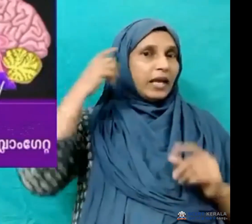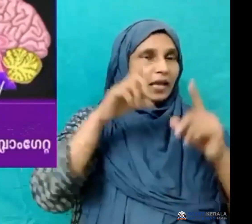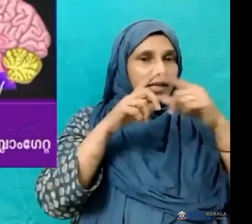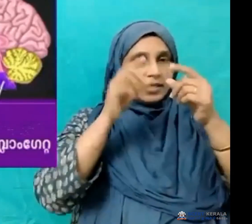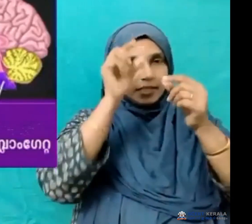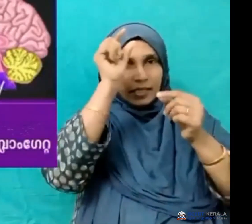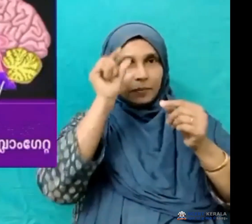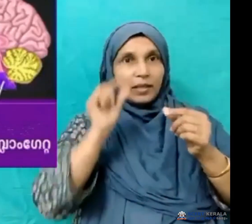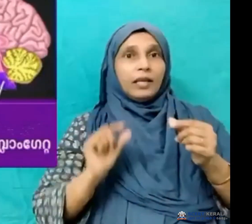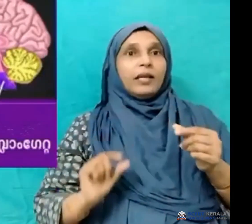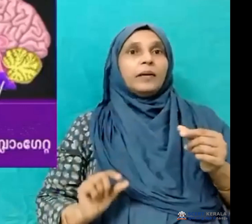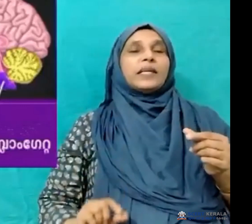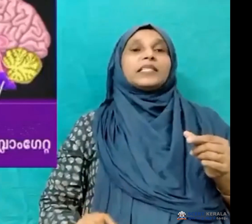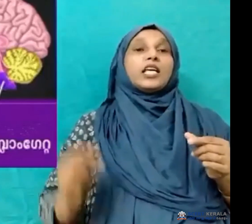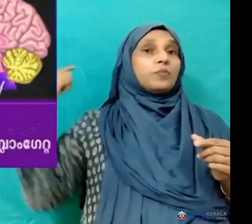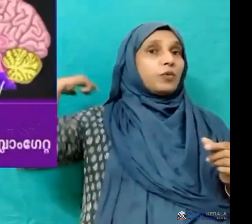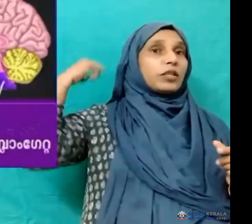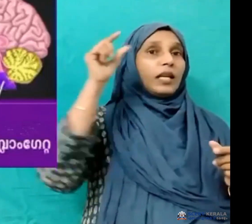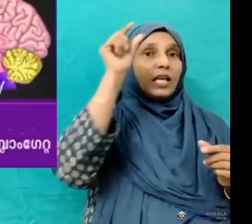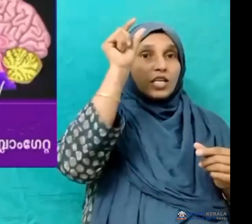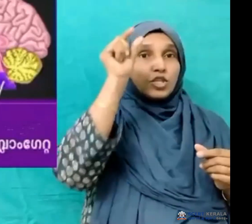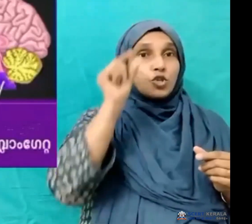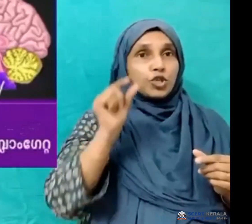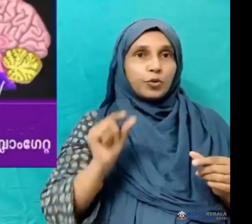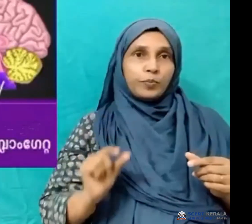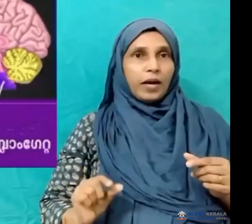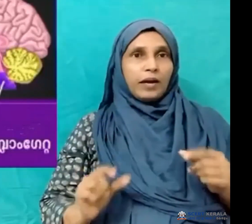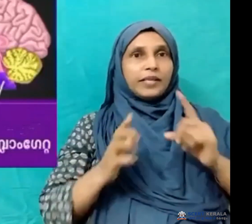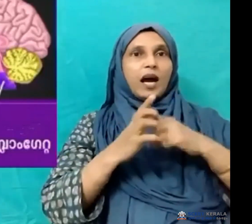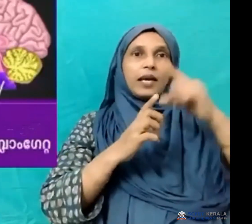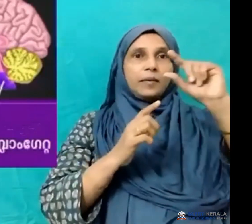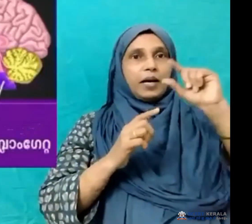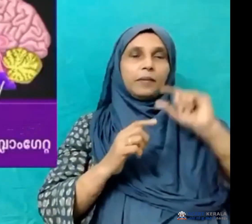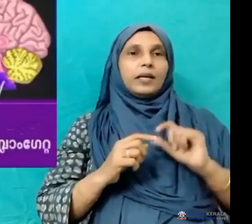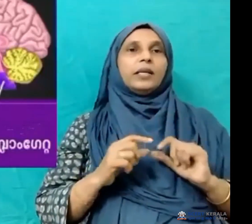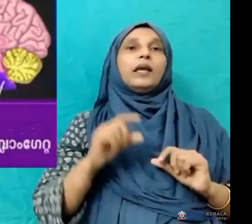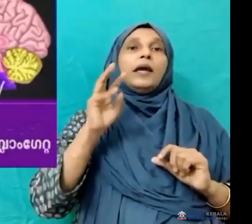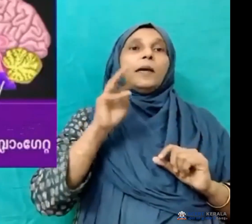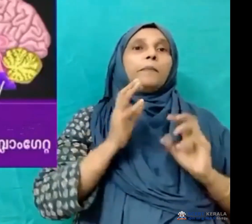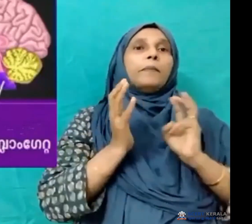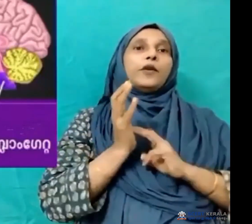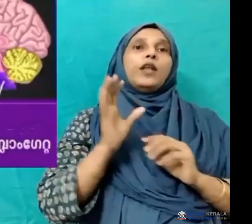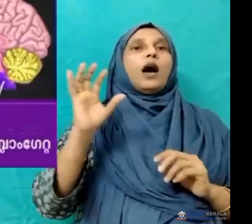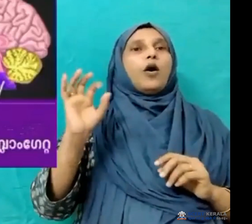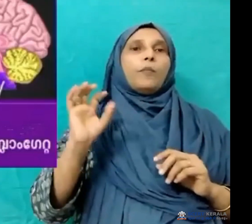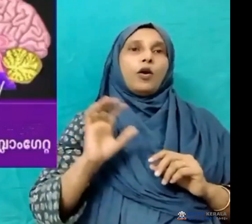അത് കഴിഞ്ഞിട്ടാണ് നമ്മള് പഠിച്ച പുറത്തുള്ള സുഷുമ്ന, അതിന്റെ ആദ്യ ഭാഗമാണ് മെഡുല്ല